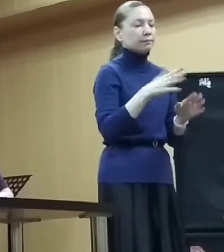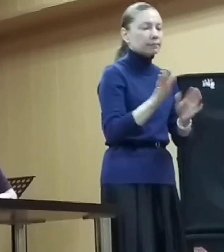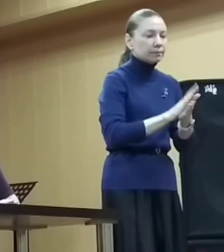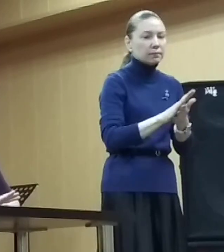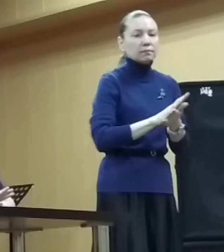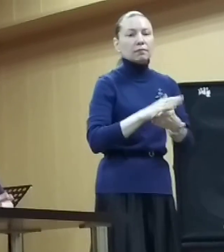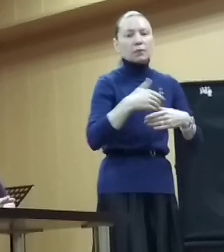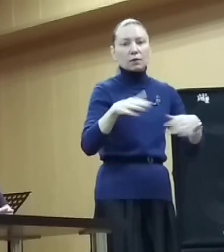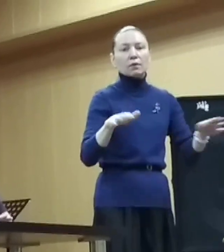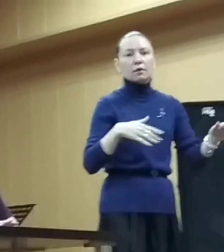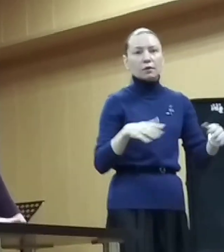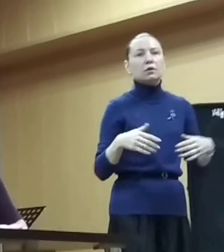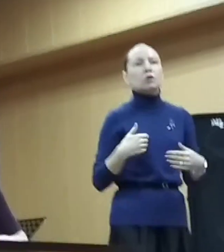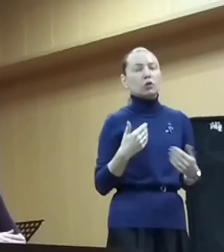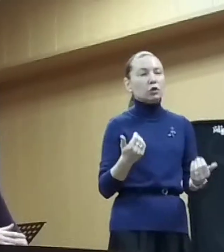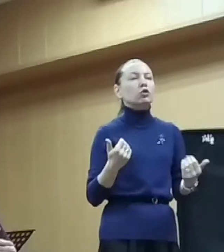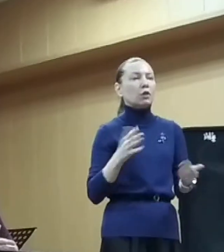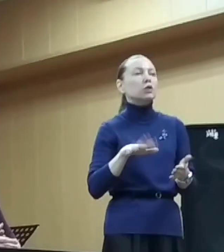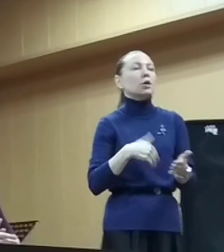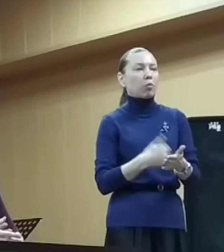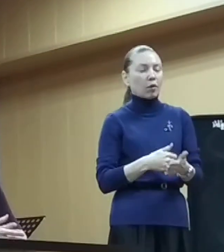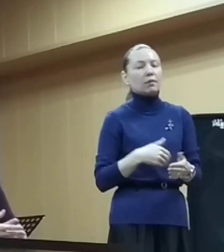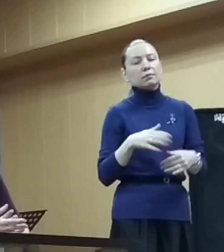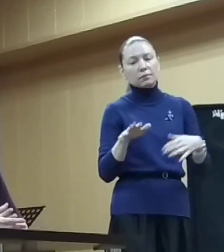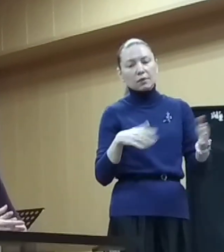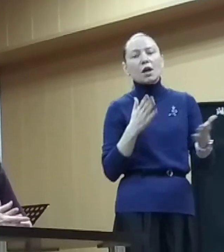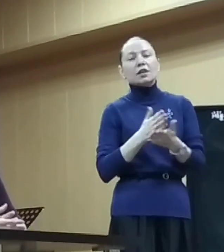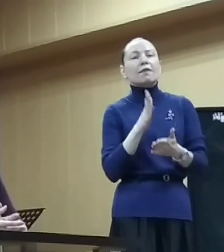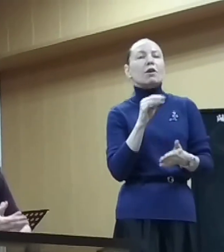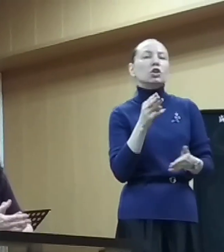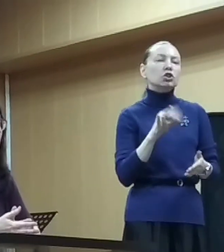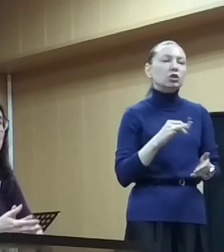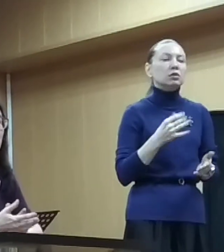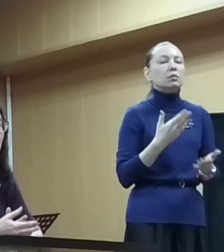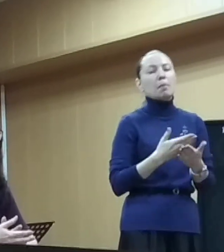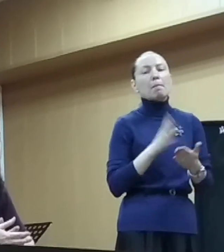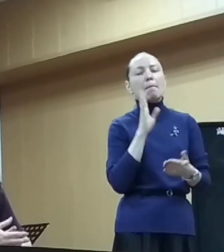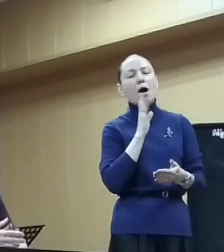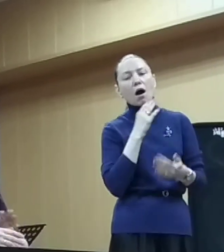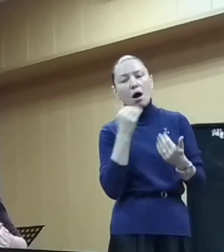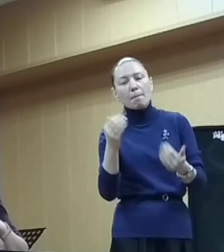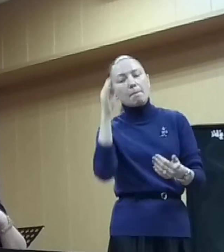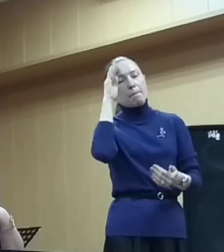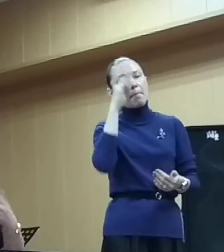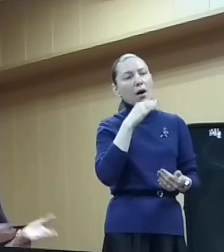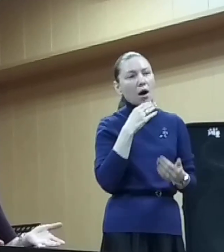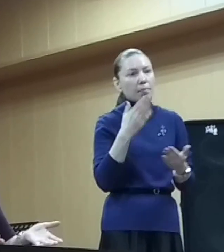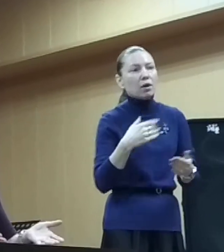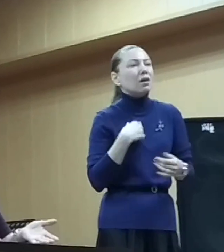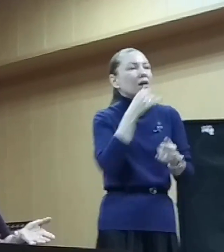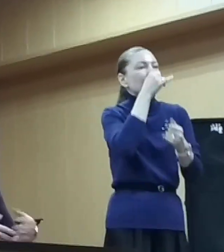продолжаю этот процесс еще идет, потому что есть, например, вещи, мамины, папины, которые я не могу пока не...